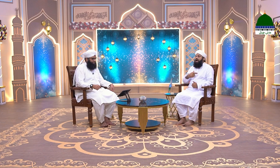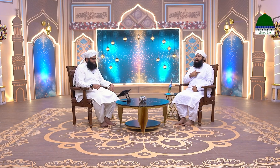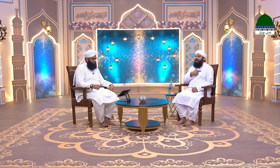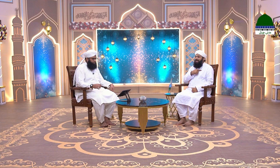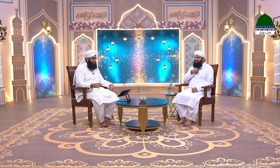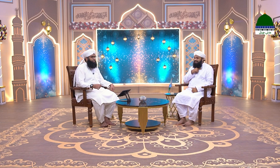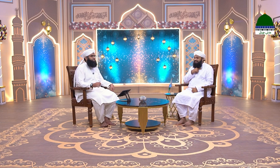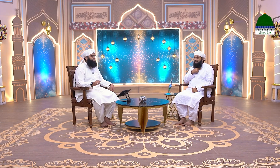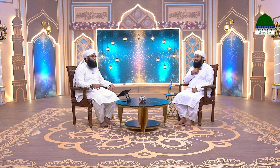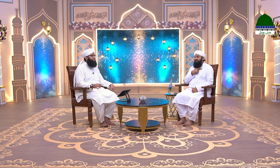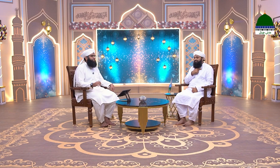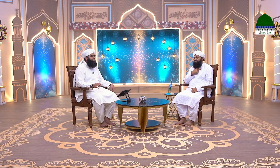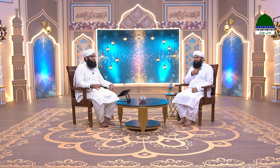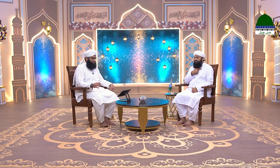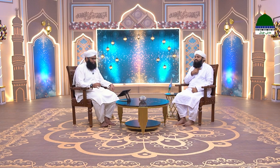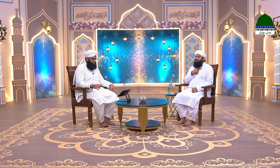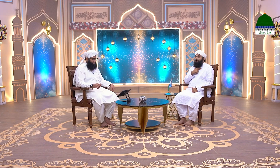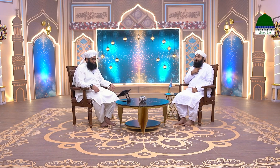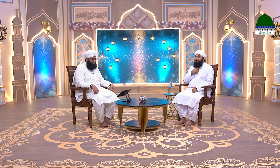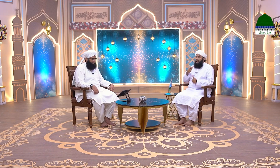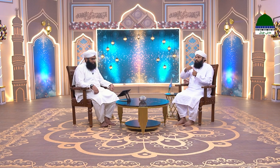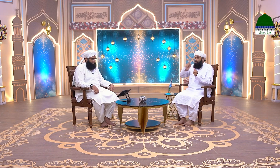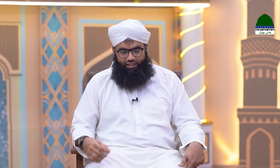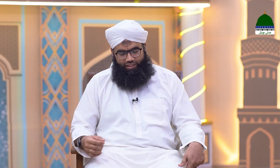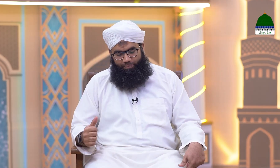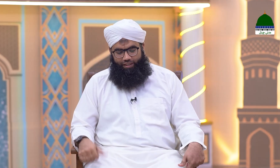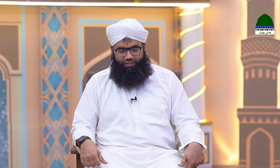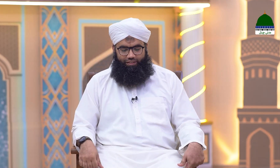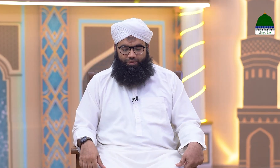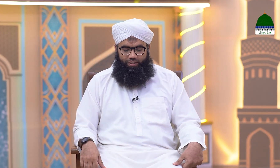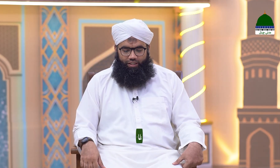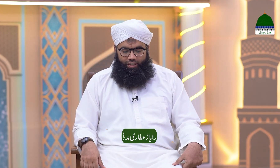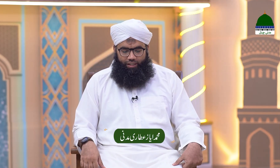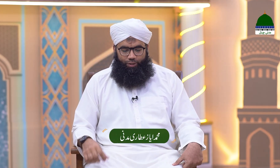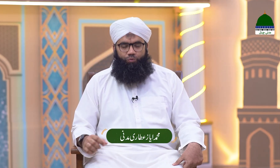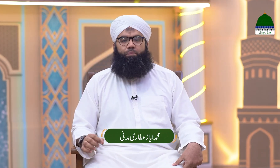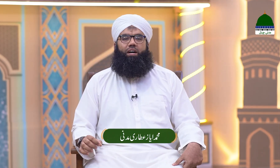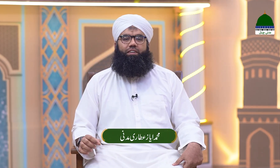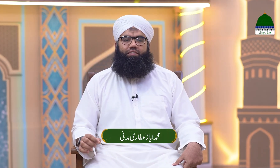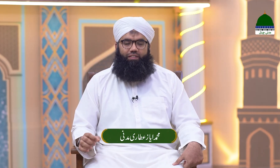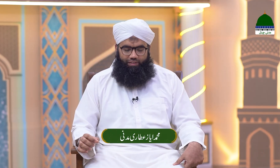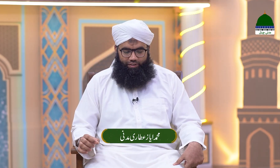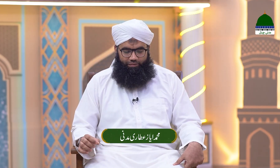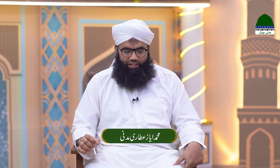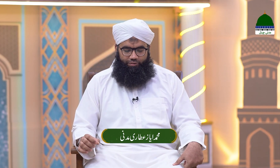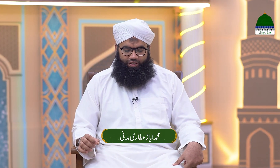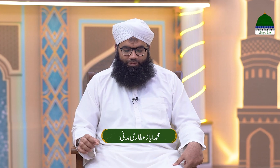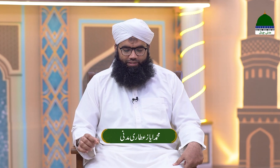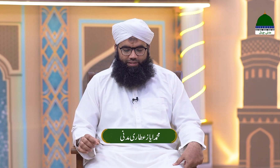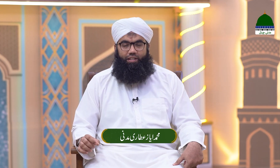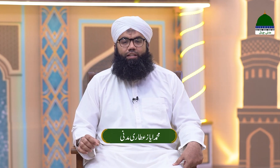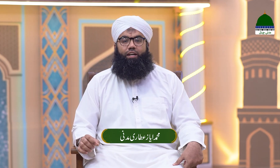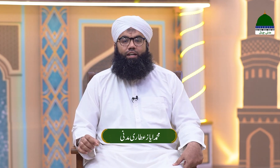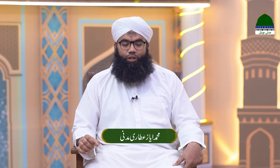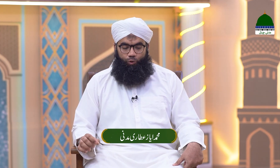صدیقہ بنت صدیق رضی اللہ تعالی عنہما یہ بیان کرتی ہیں کہ رسول پاک صلی اللہ علیہ وآلہ وسلم